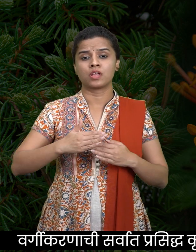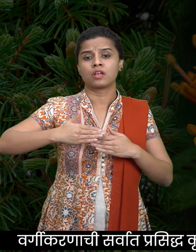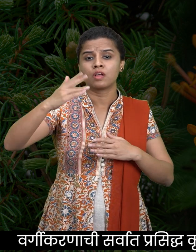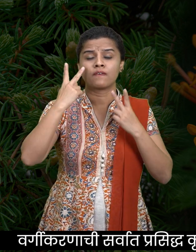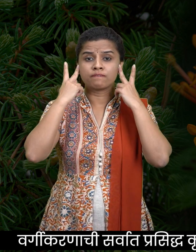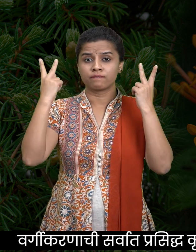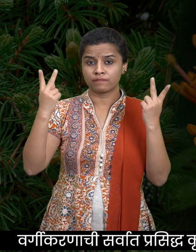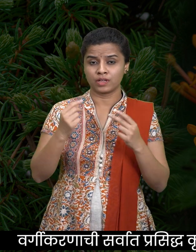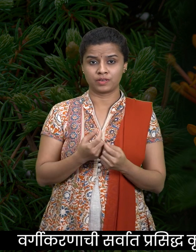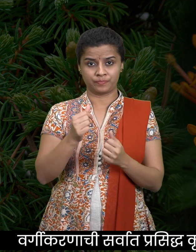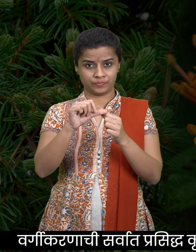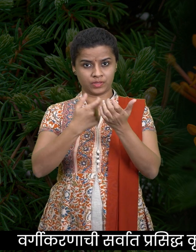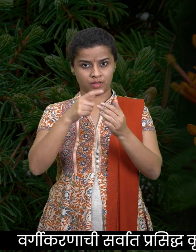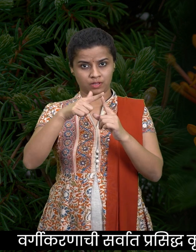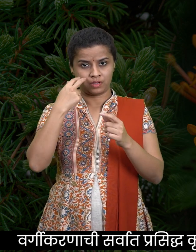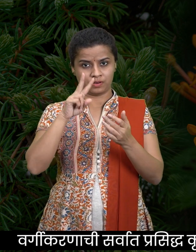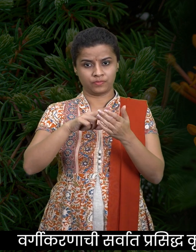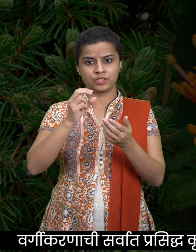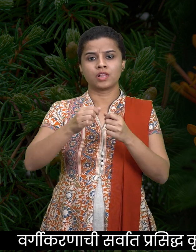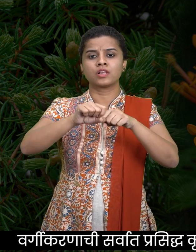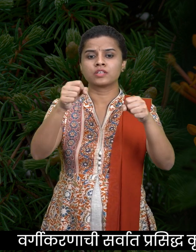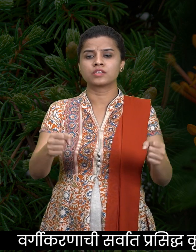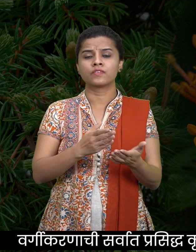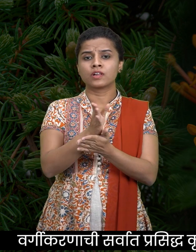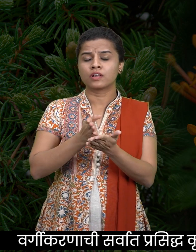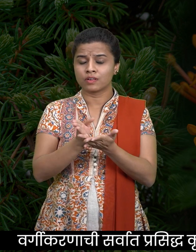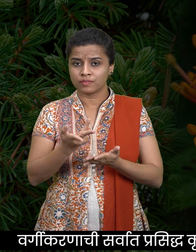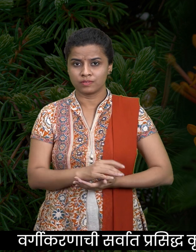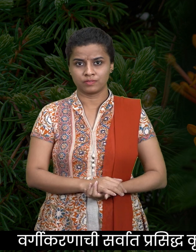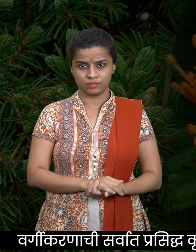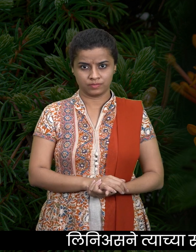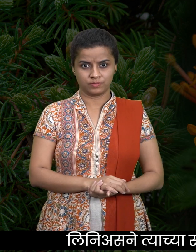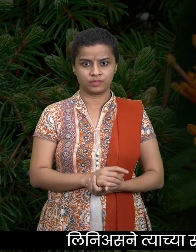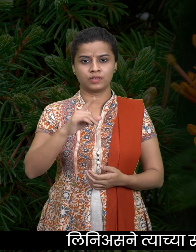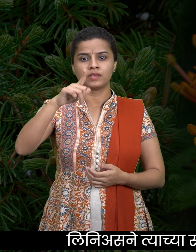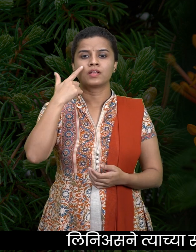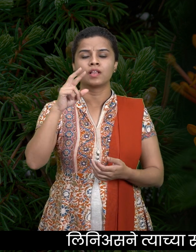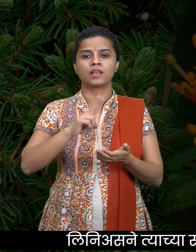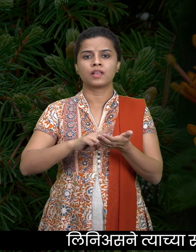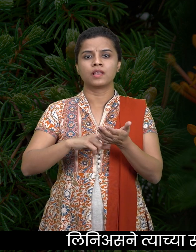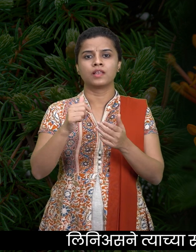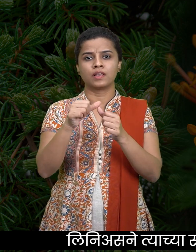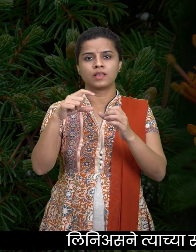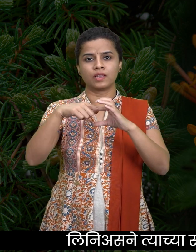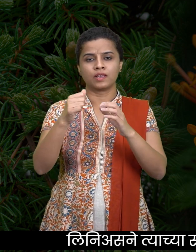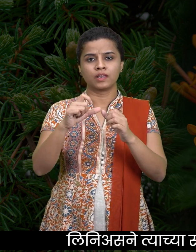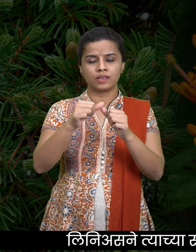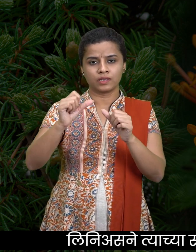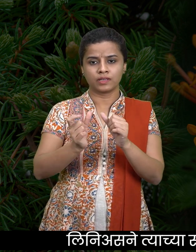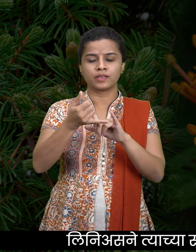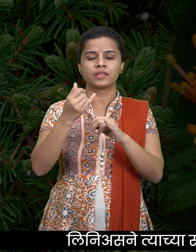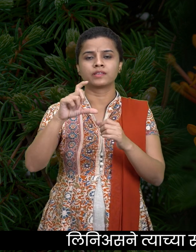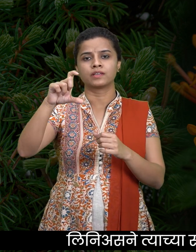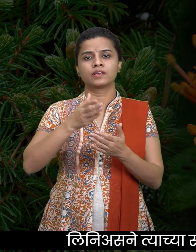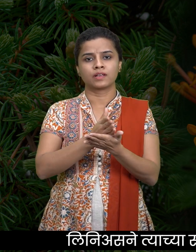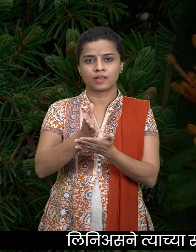वर्गीकरणाची सर्वात प्रसिद्ध कृत्रिम प्रणाली लिनियस वर्गीकरण आहे, जी कॅरोलस लिनियसने त्यांच्या स्पेसिस फ्लांटरम